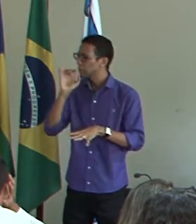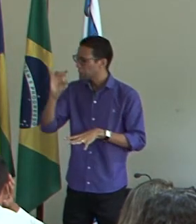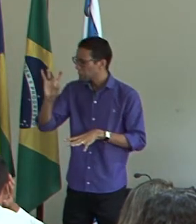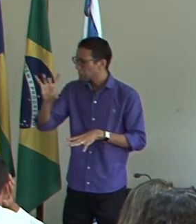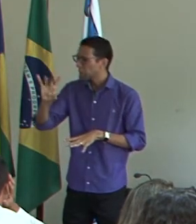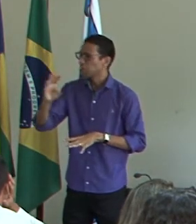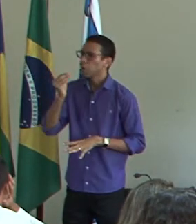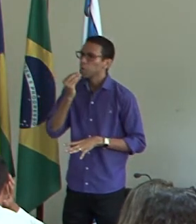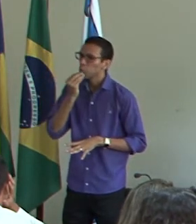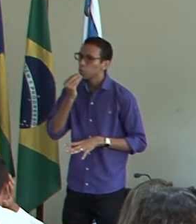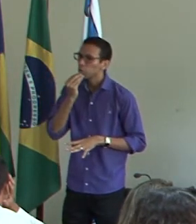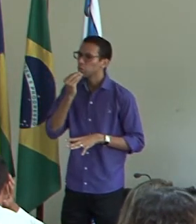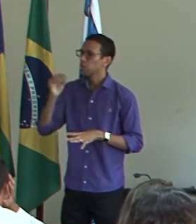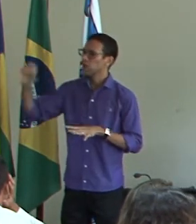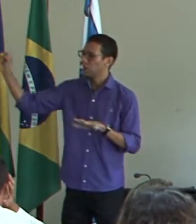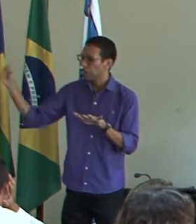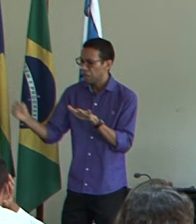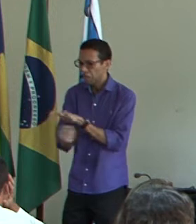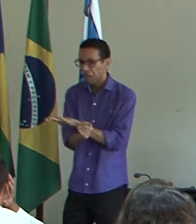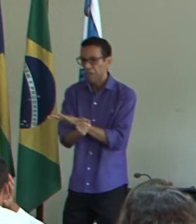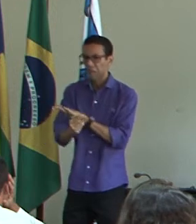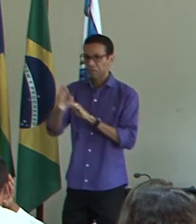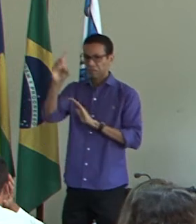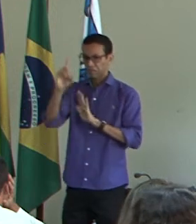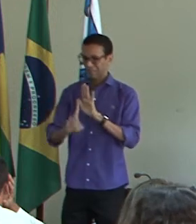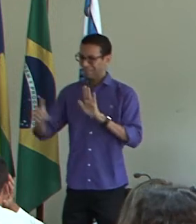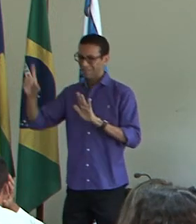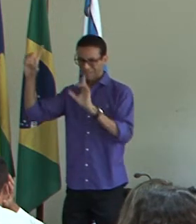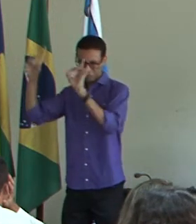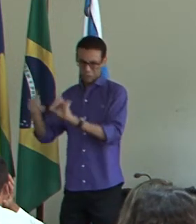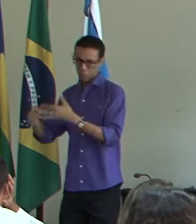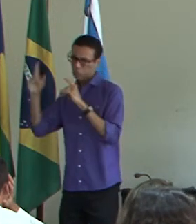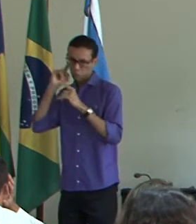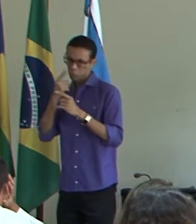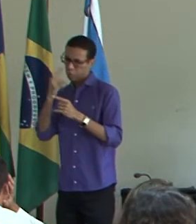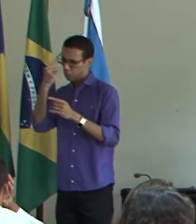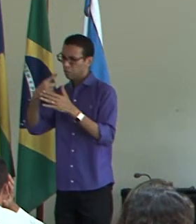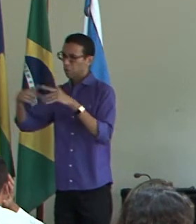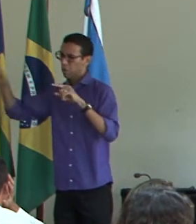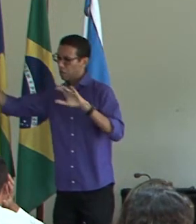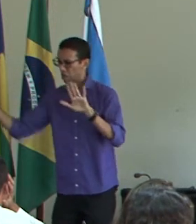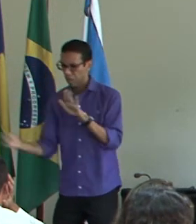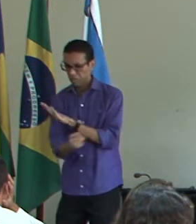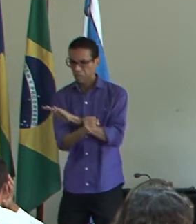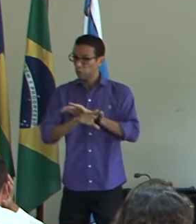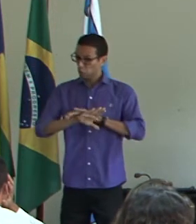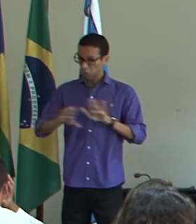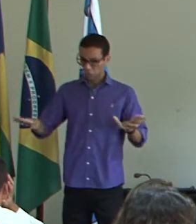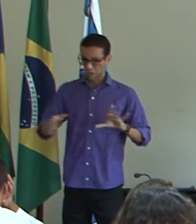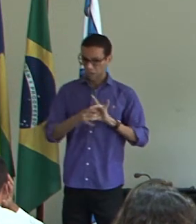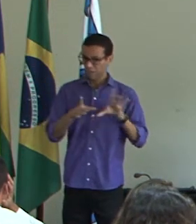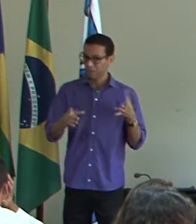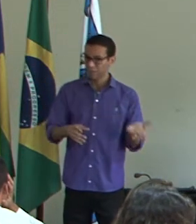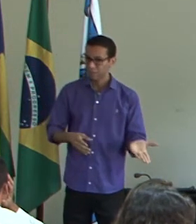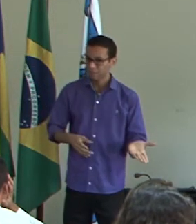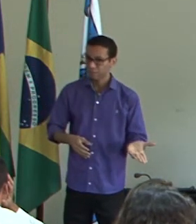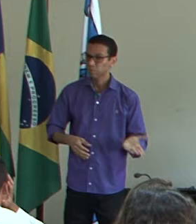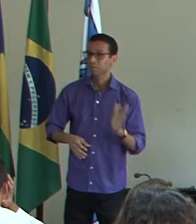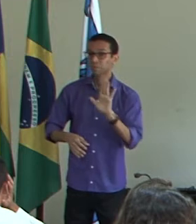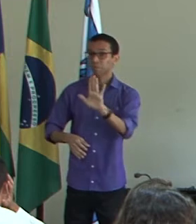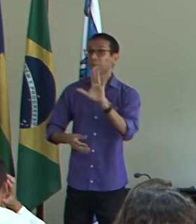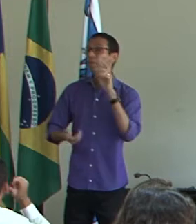a oportunidade de entrada na UFES. A inclusão, para ela ser de